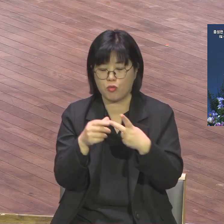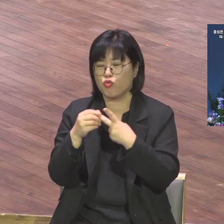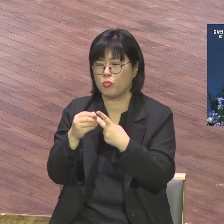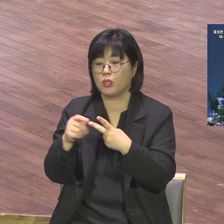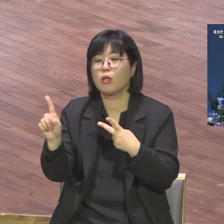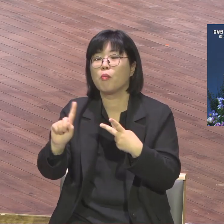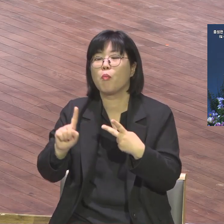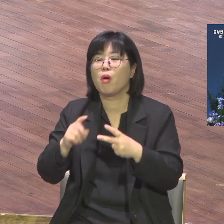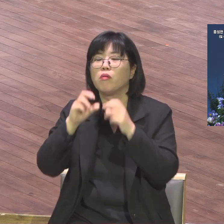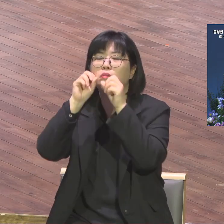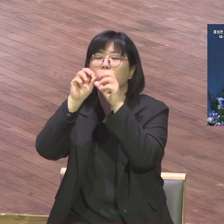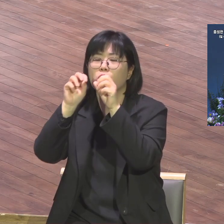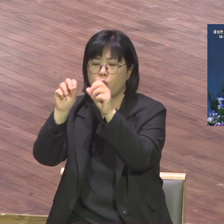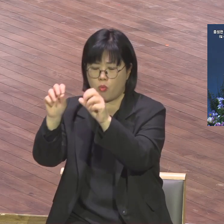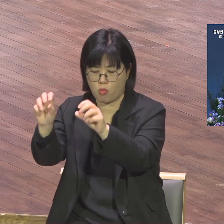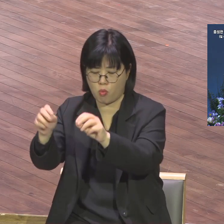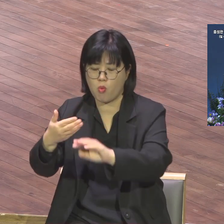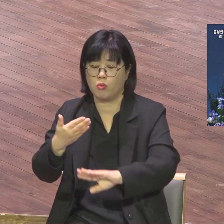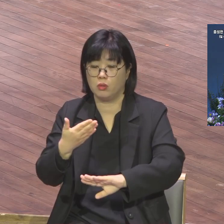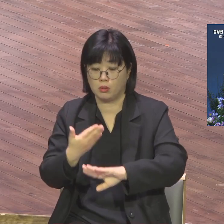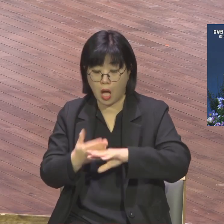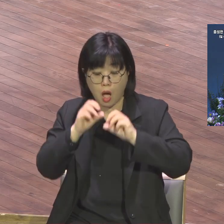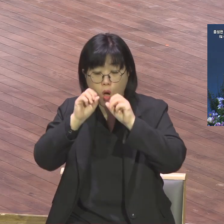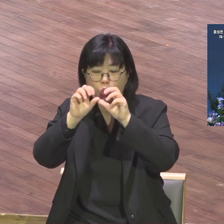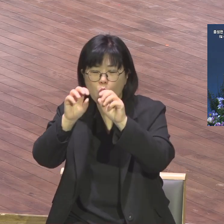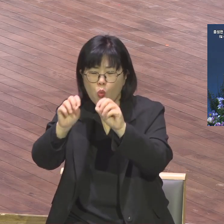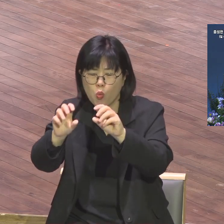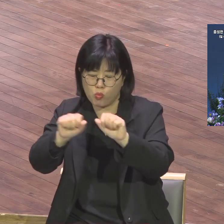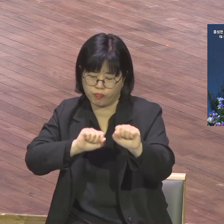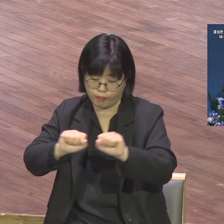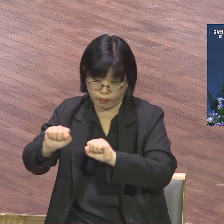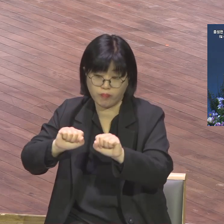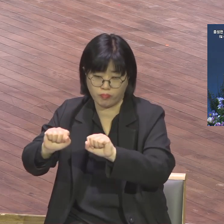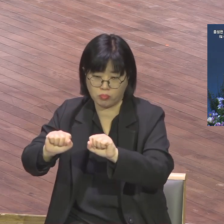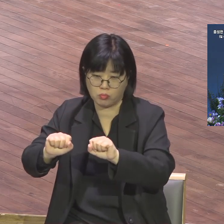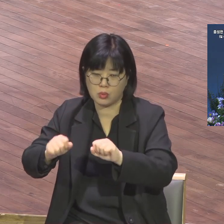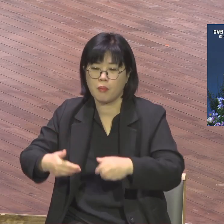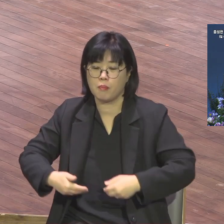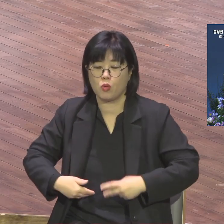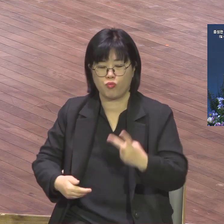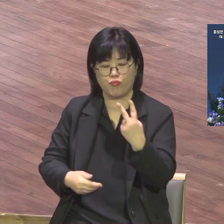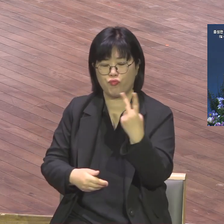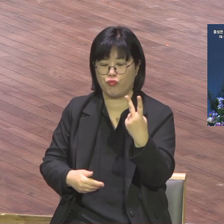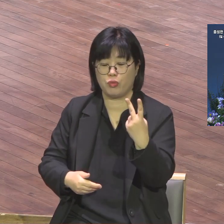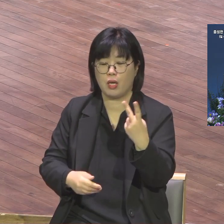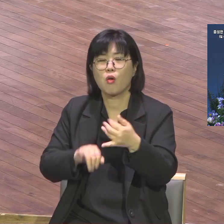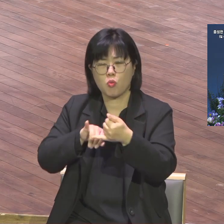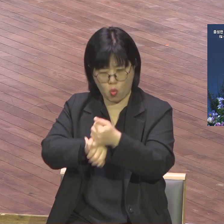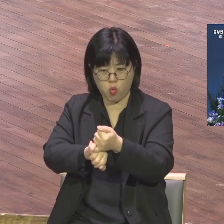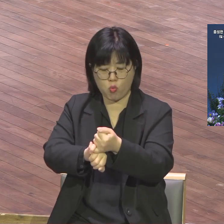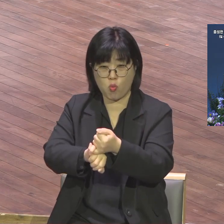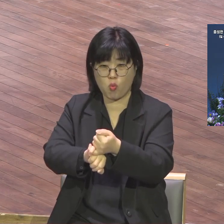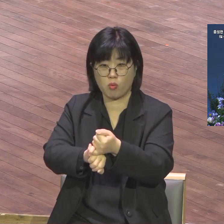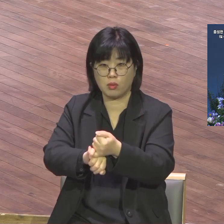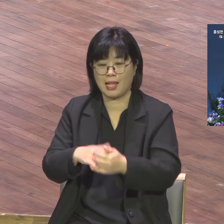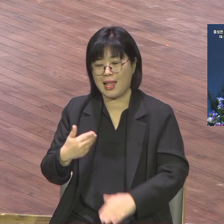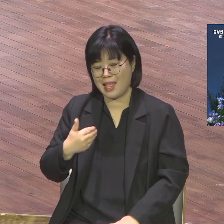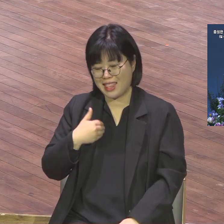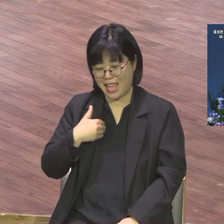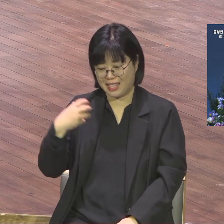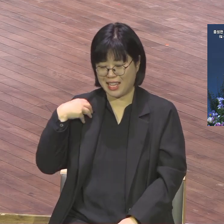보여주고 계시는 예원 성도님들의 그 복음의 열정, 뭐 제가 담임 목사라서 더 이상 바랄 게